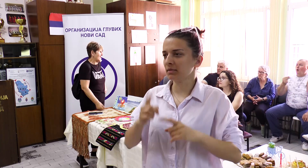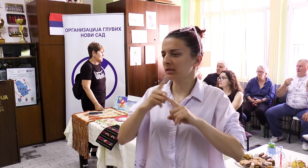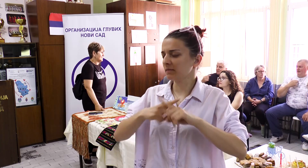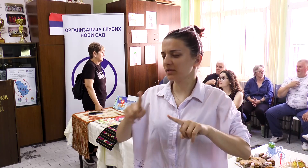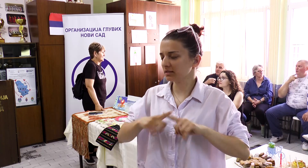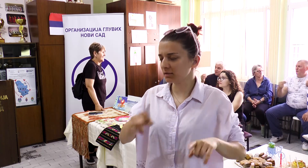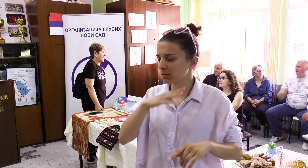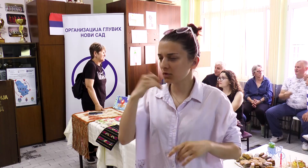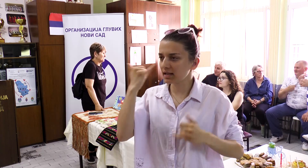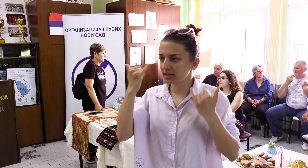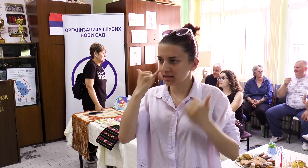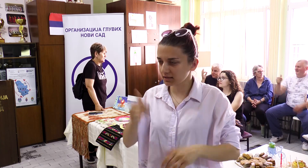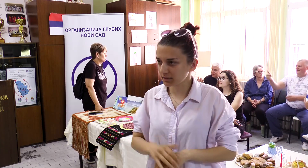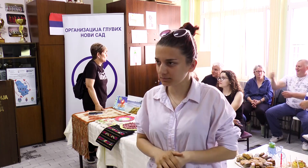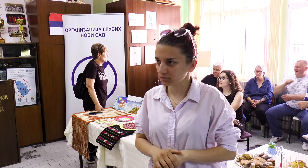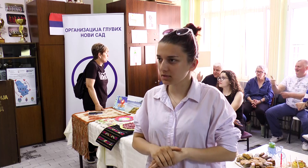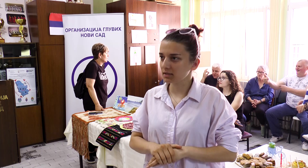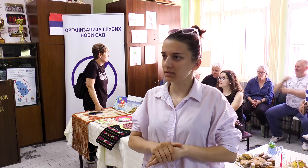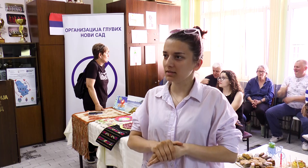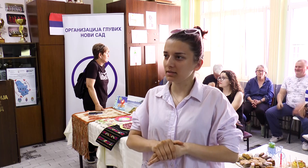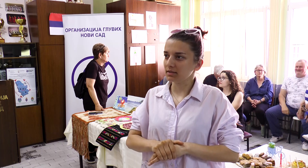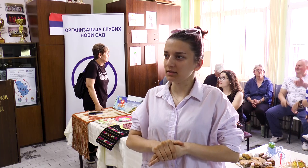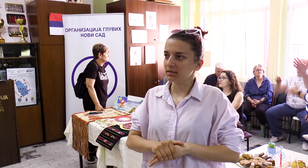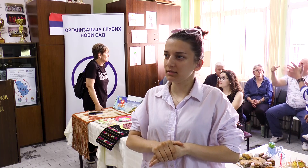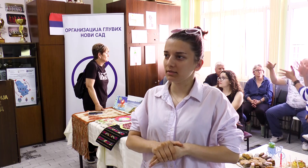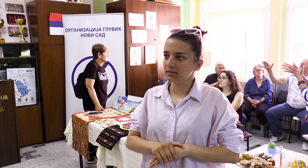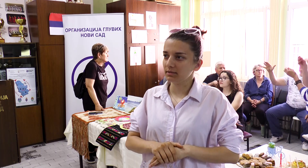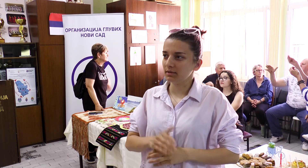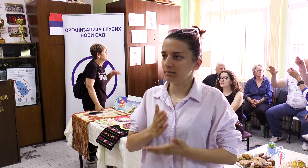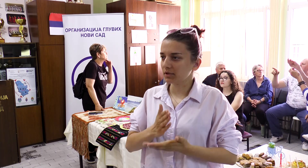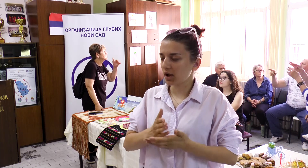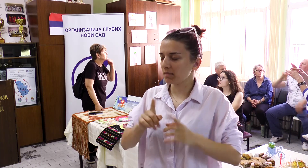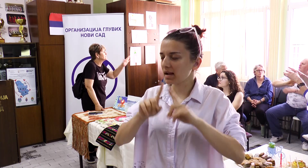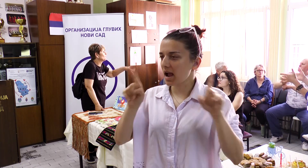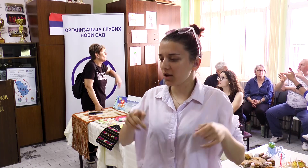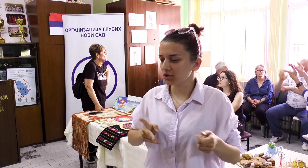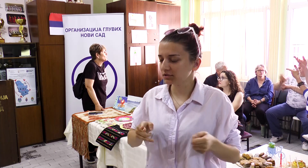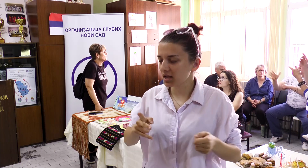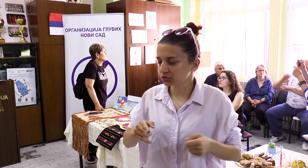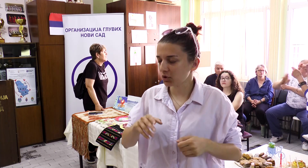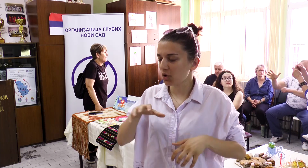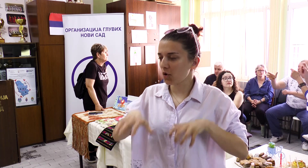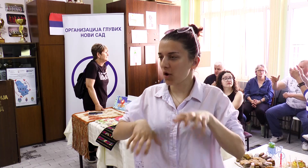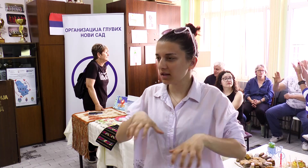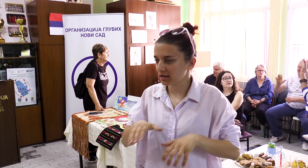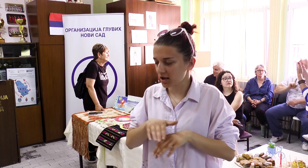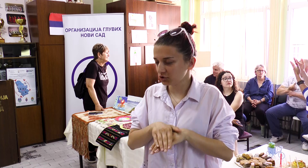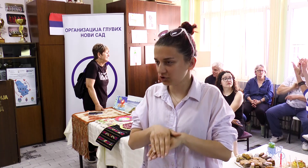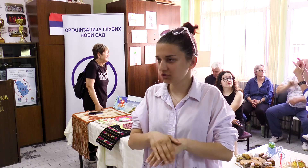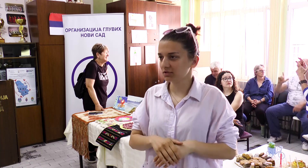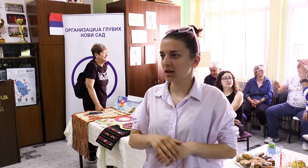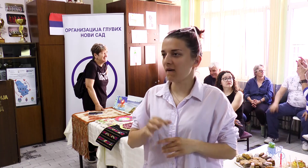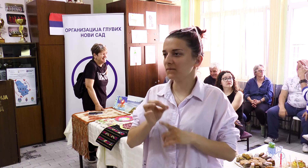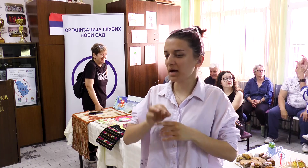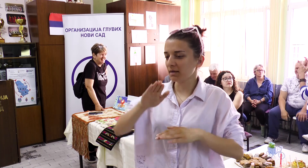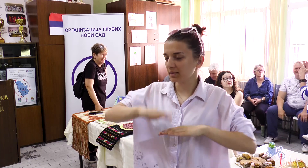tako da radimo razne vrste, smišljamo ideje uz put, dogovaramo se, tako da